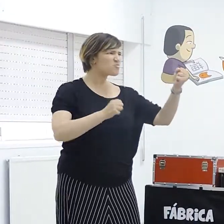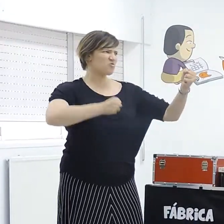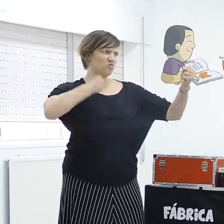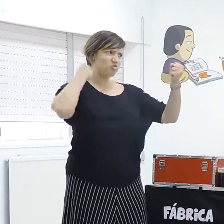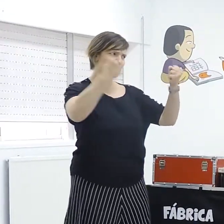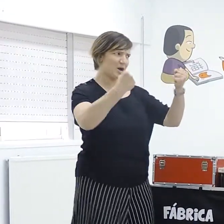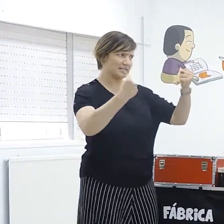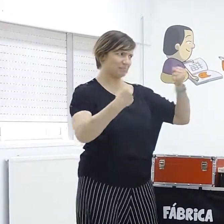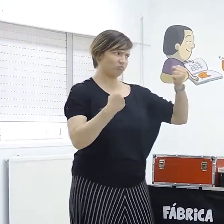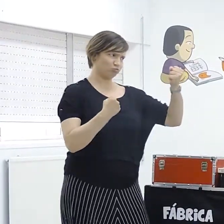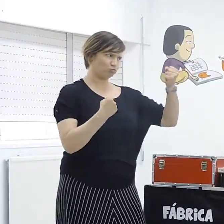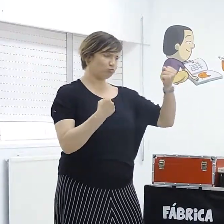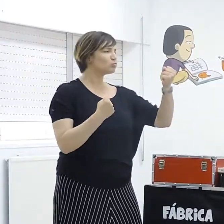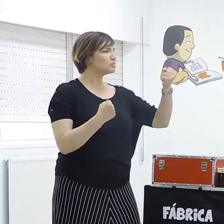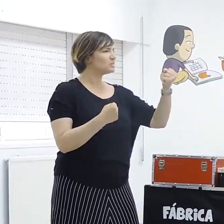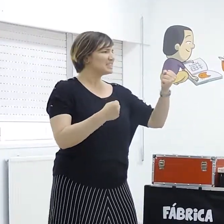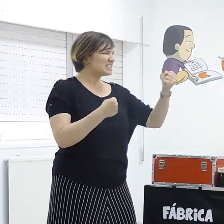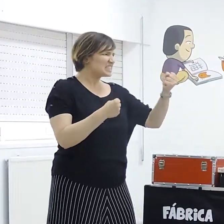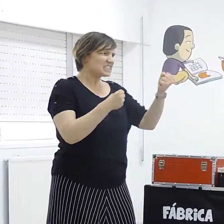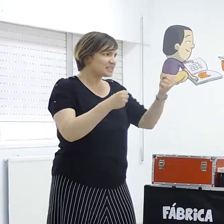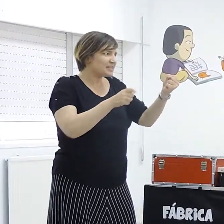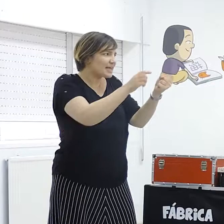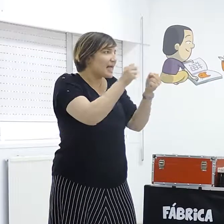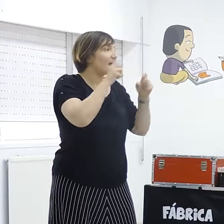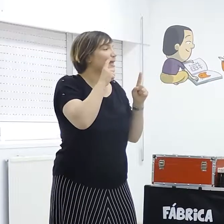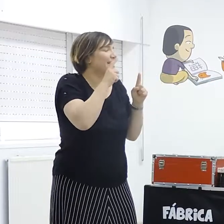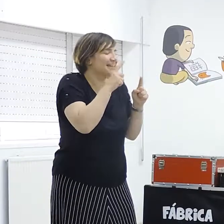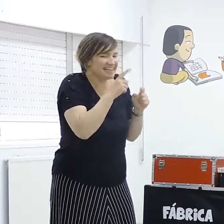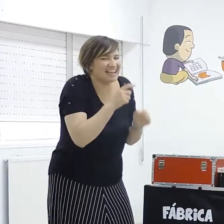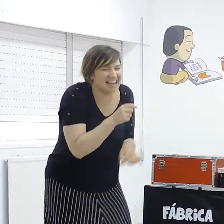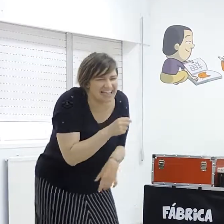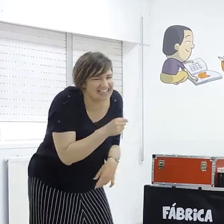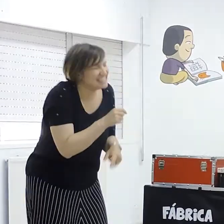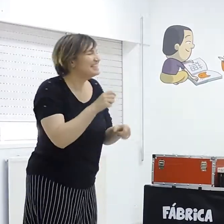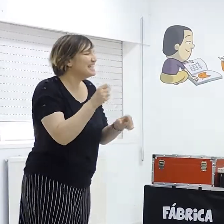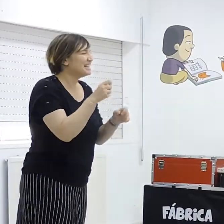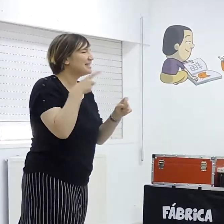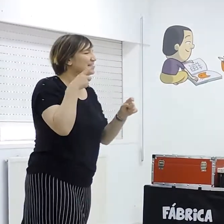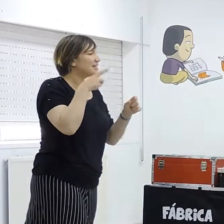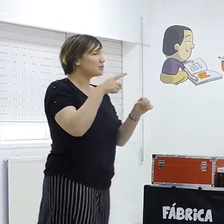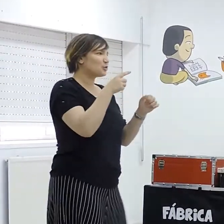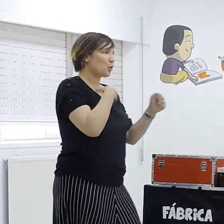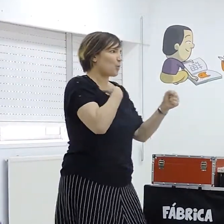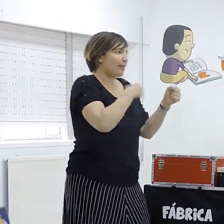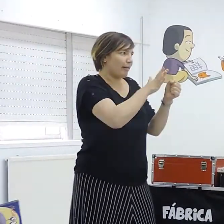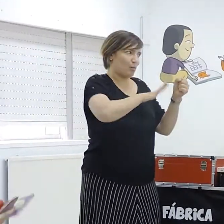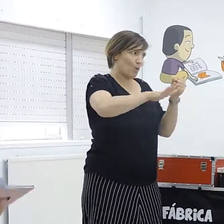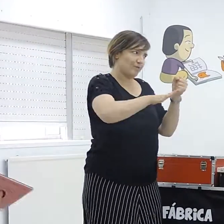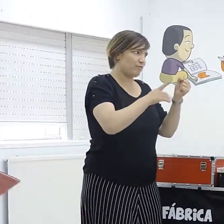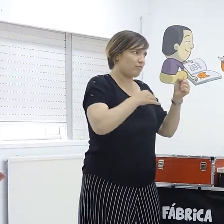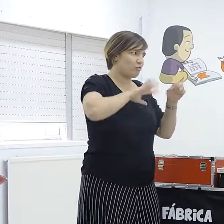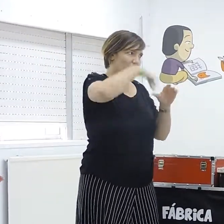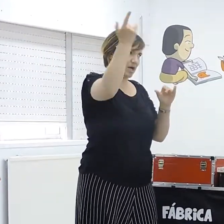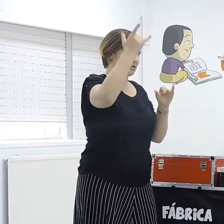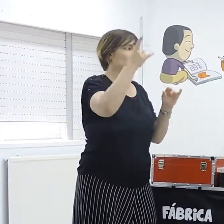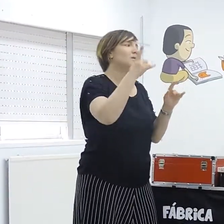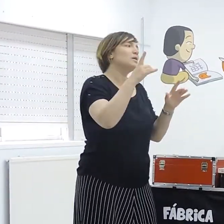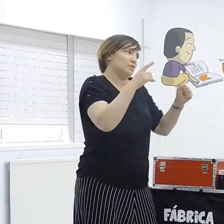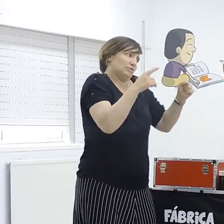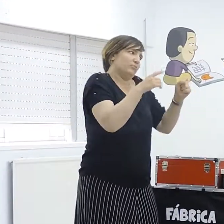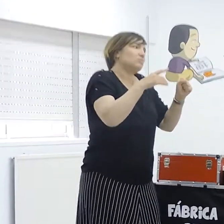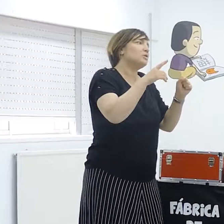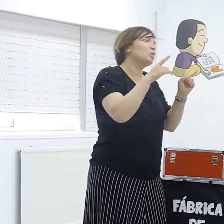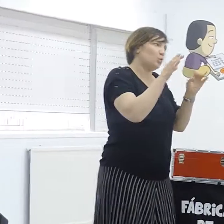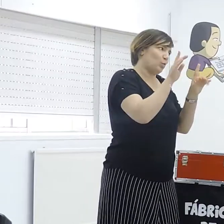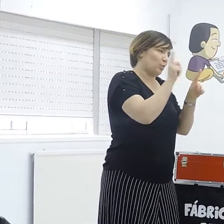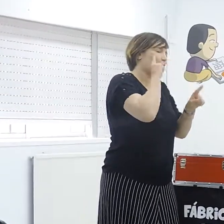pañuelo con mucha fuerza, ¿vale? Que no salga de ahí con mucha fuerza. Si lo aprietas con mucha fuerza, que no se pase tampoco, que se nos queda hecho